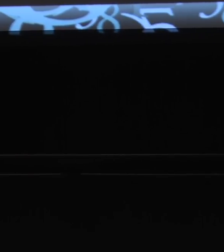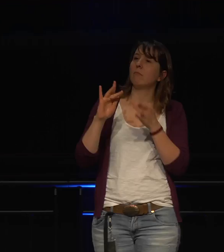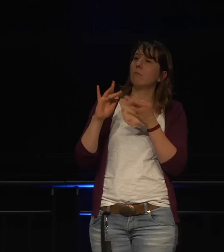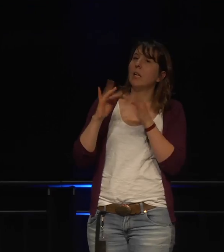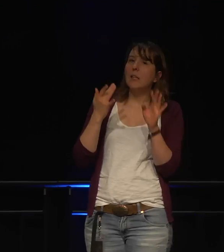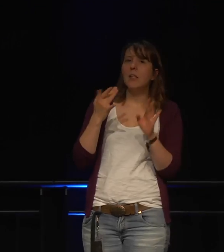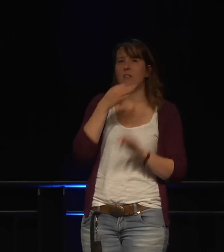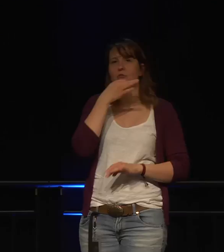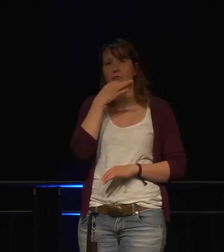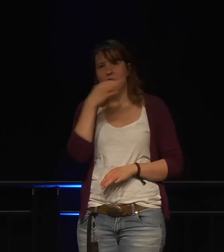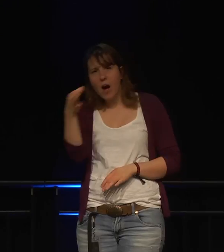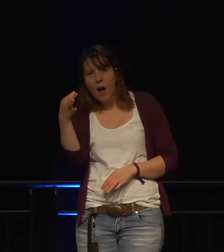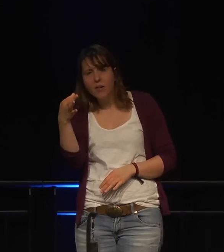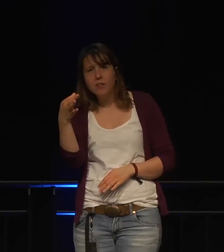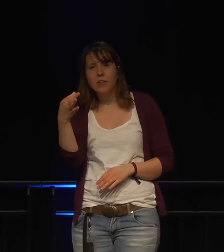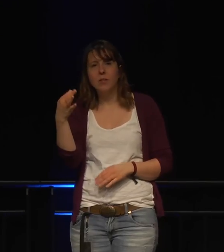El Internet quiere saber si